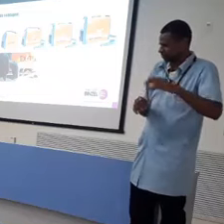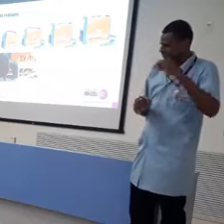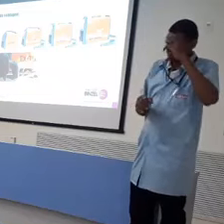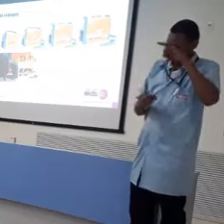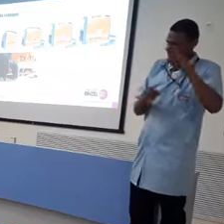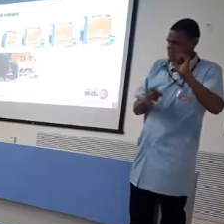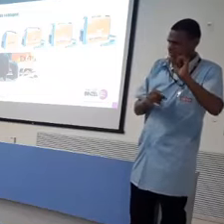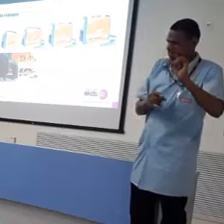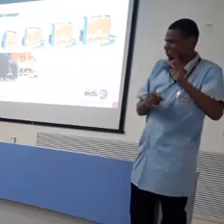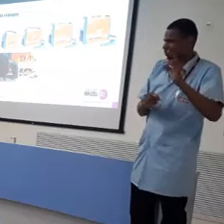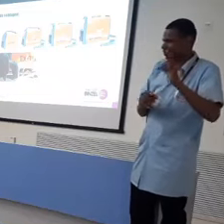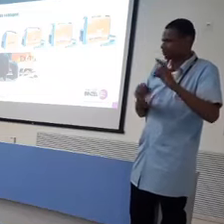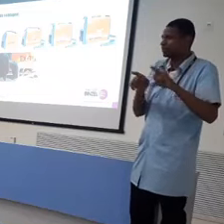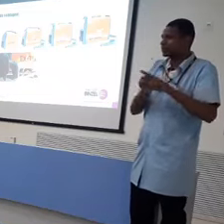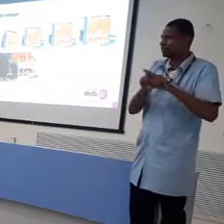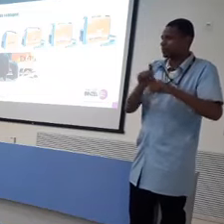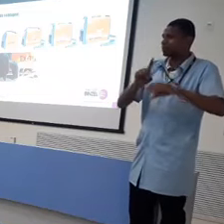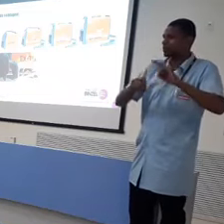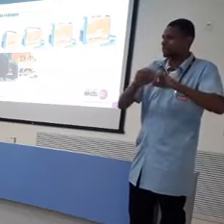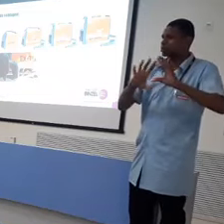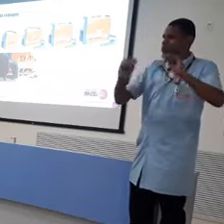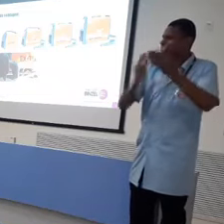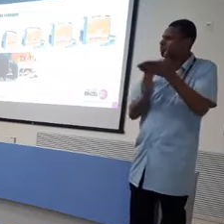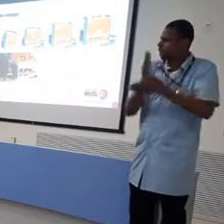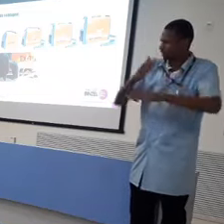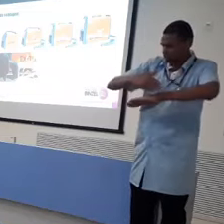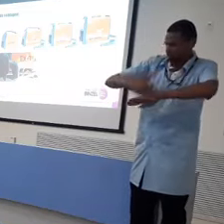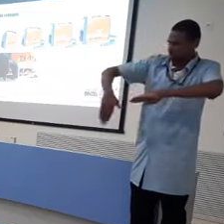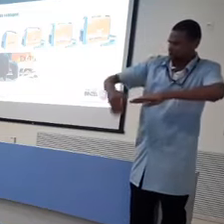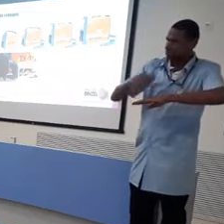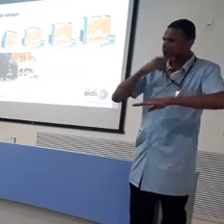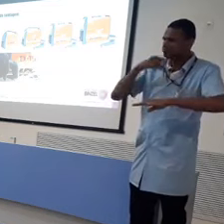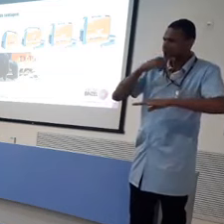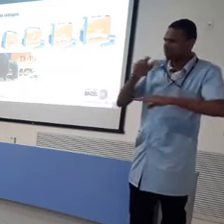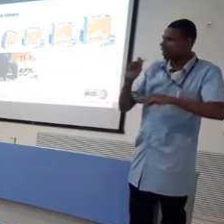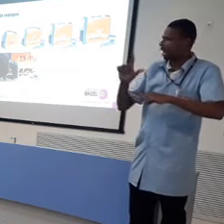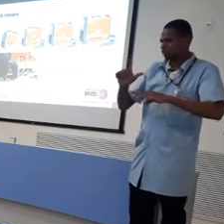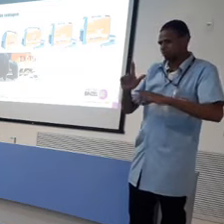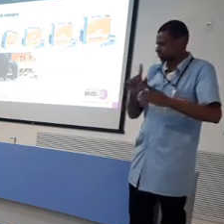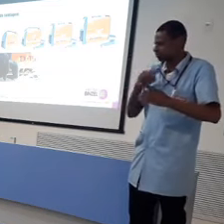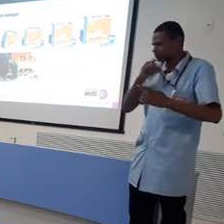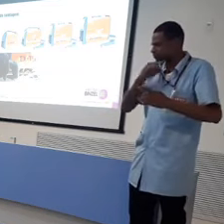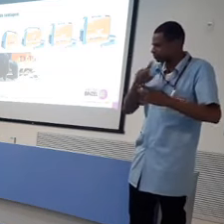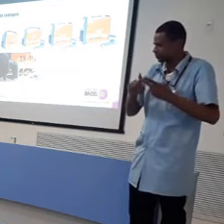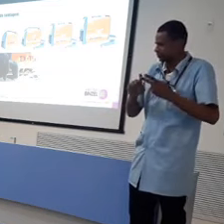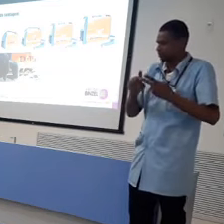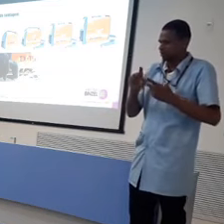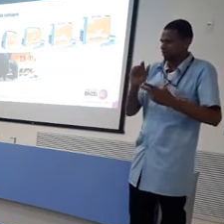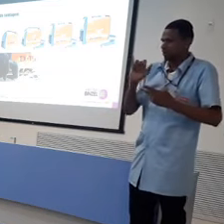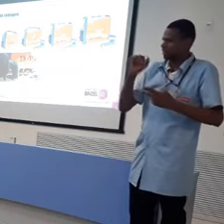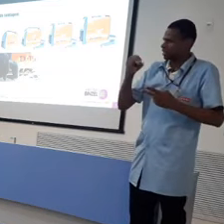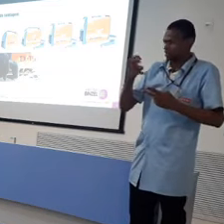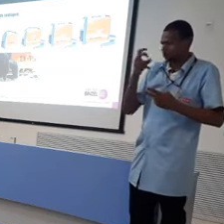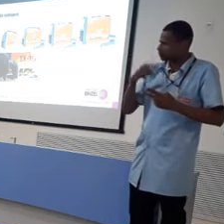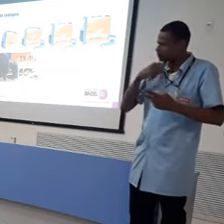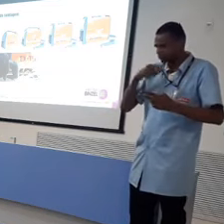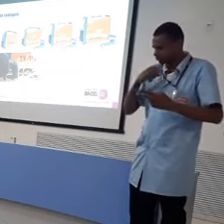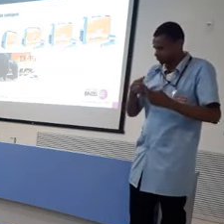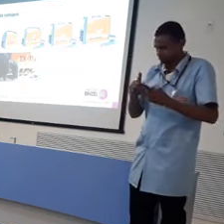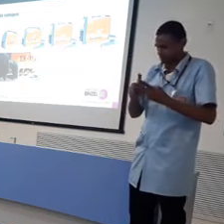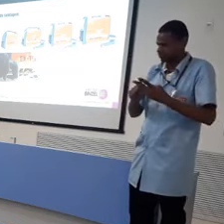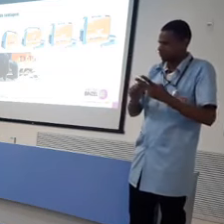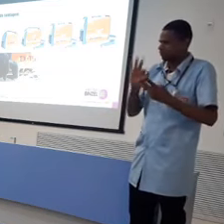também, não são todos os materiais que a gente consegue cortar com maçarico. Alumínio, por exemplo, aço inox, você não consegue cortar no